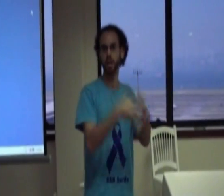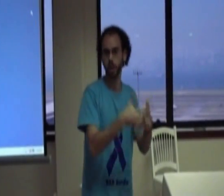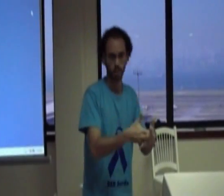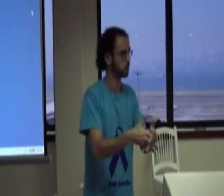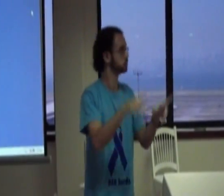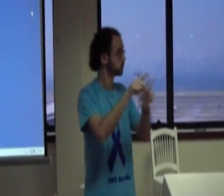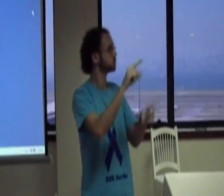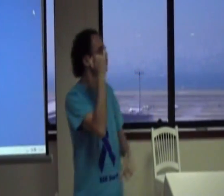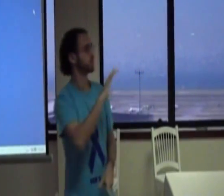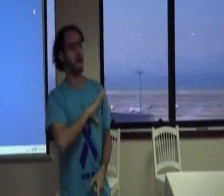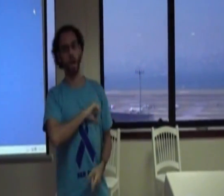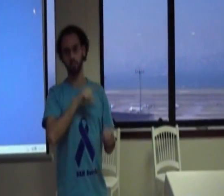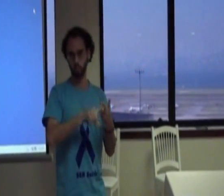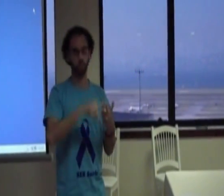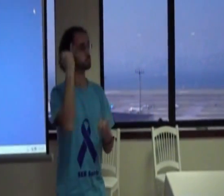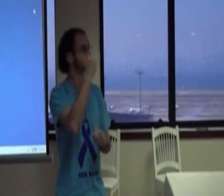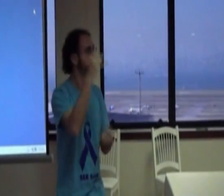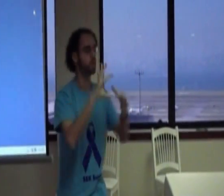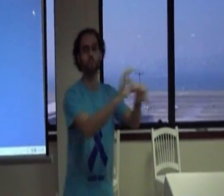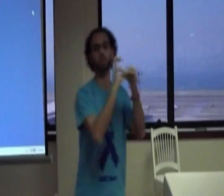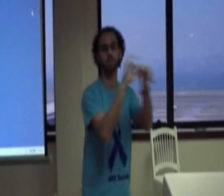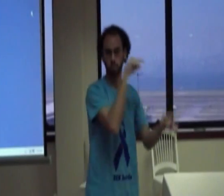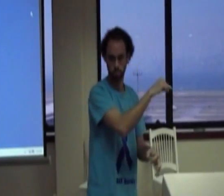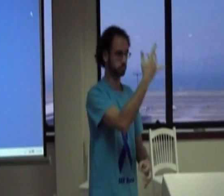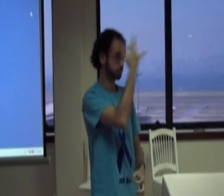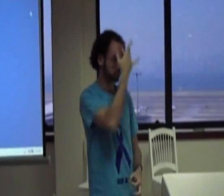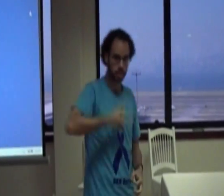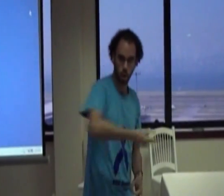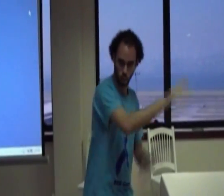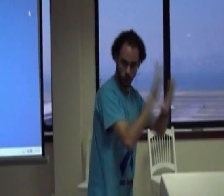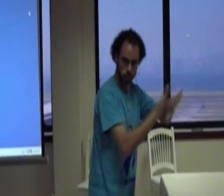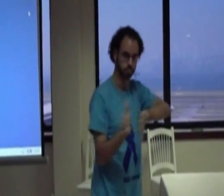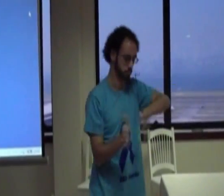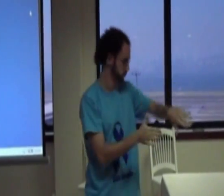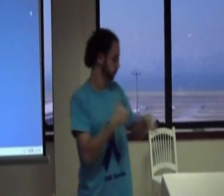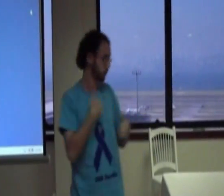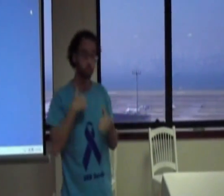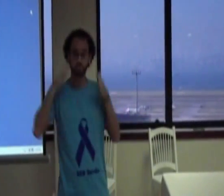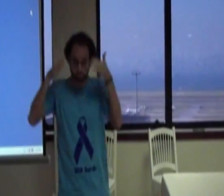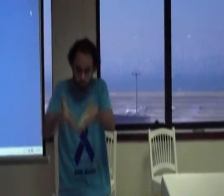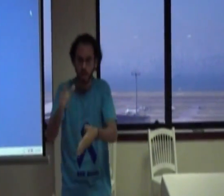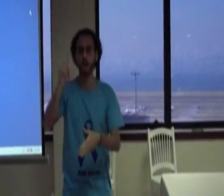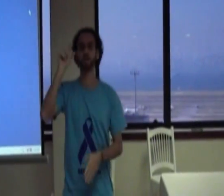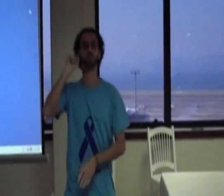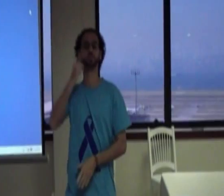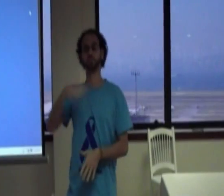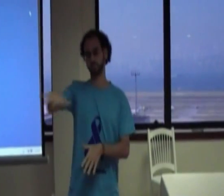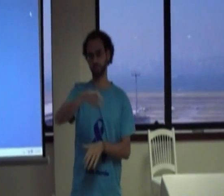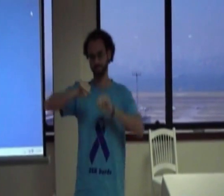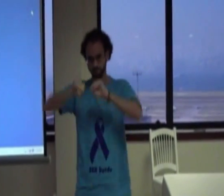essa questão que está sendo colocada e posta, Assim, a gente gosta muito dessa questão quando se trata da inclusão, mas a gente quer